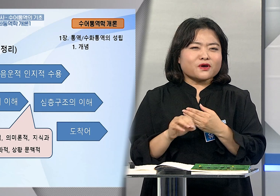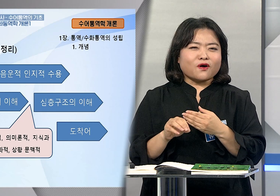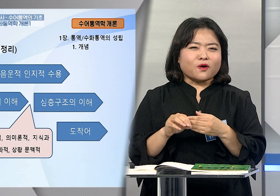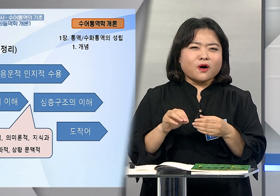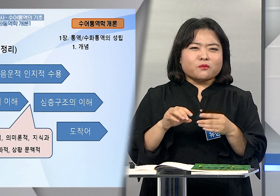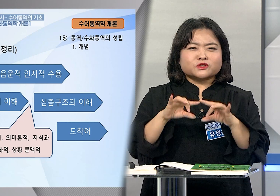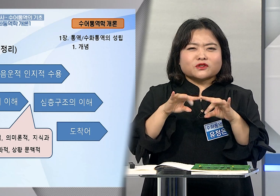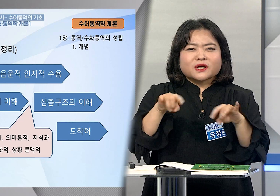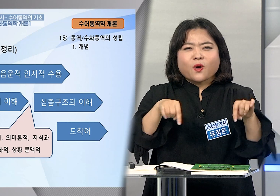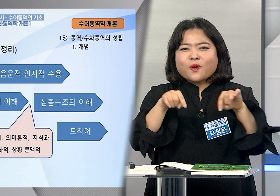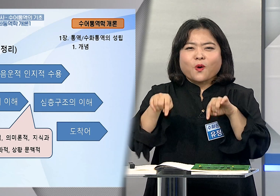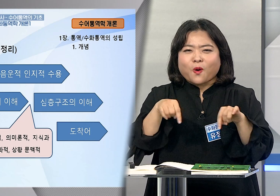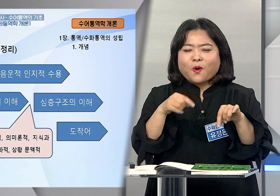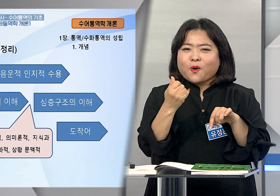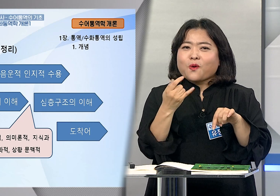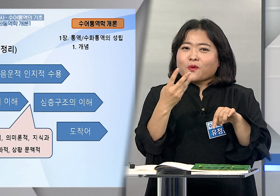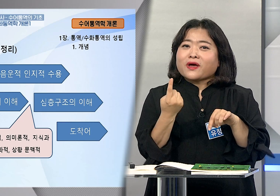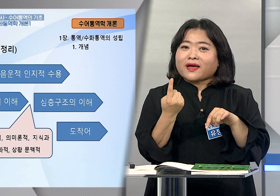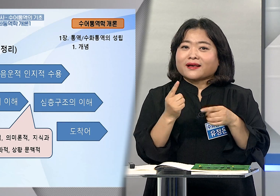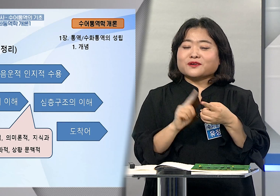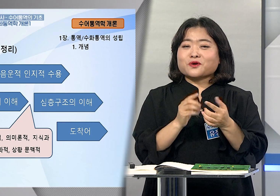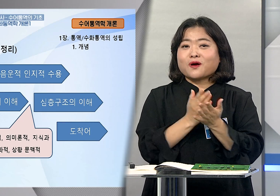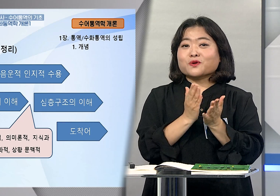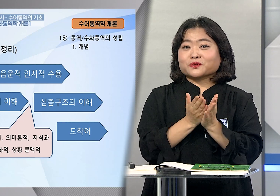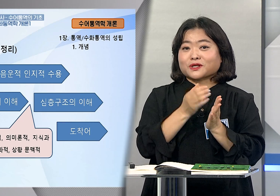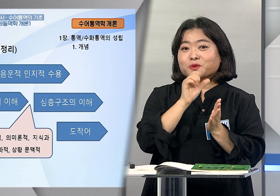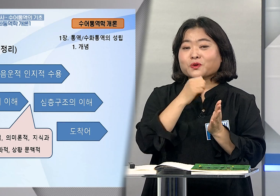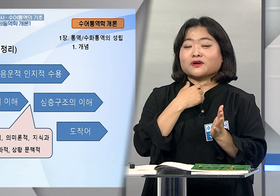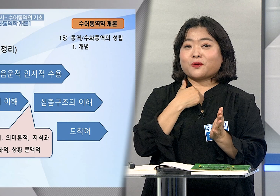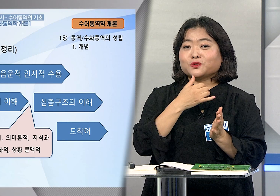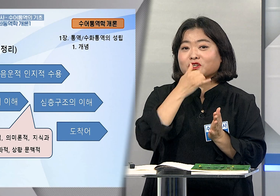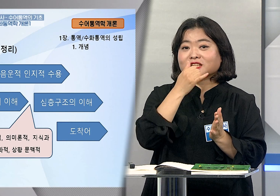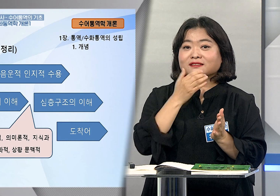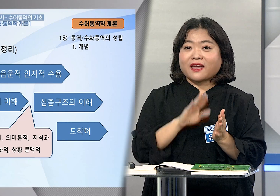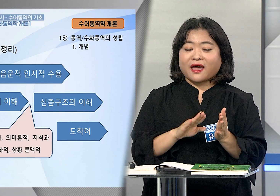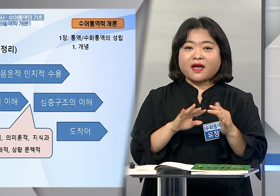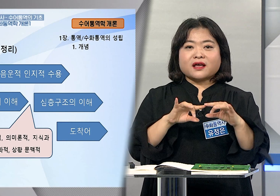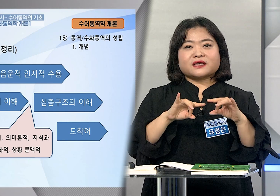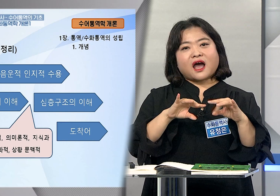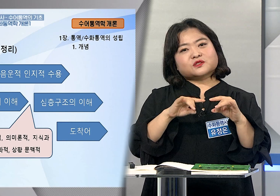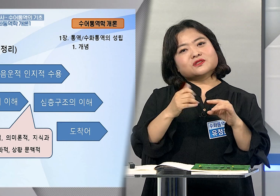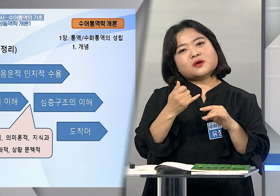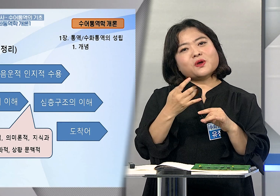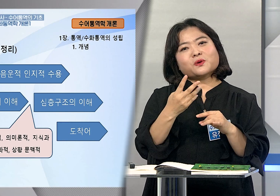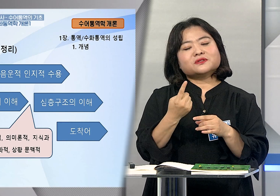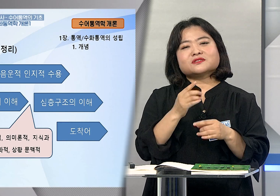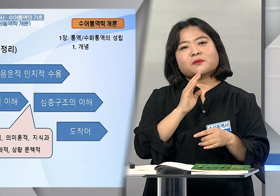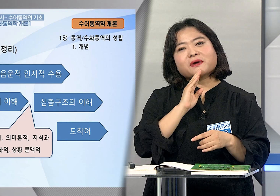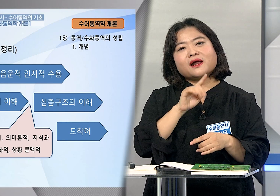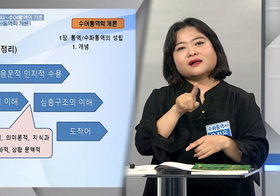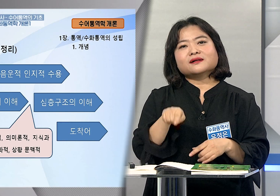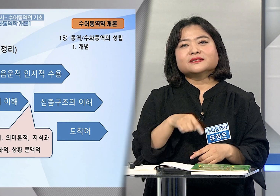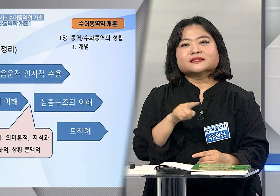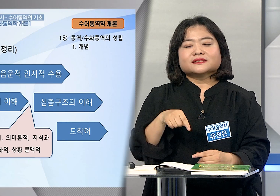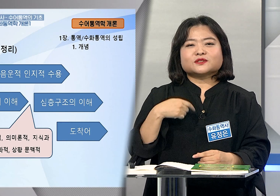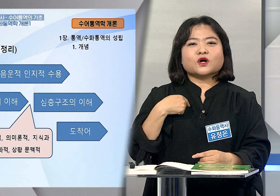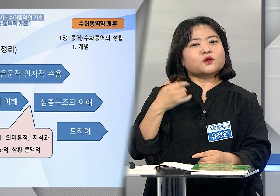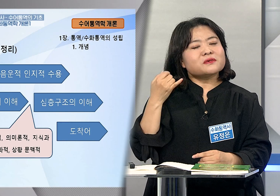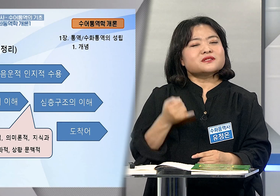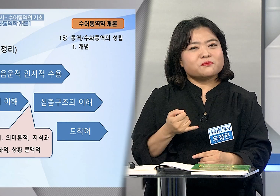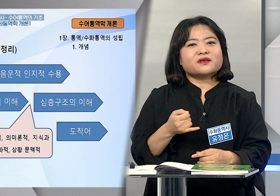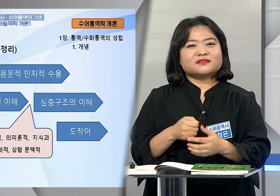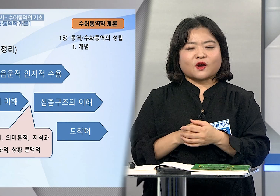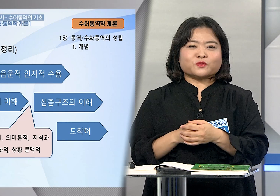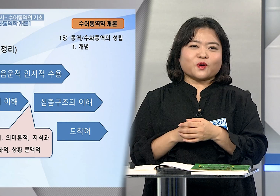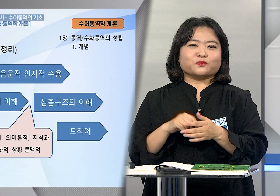예를 들면 뭐 전자회로 이런 과목도 제가 통역을 해본 적이 있는데 야 전자회로는 저가